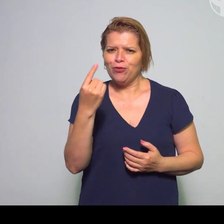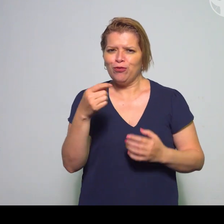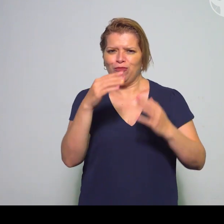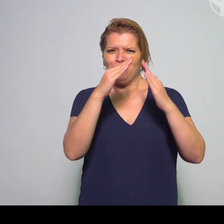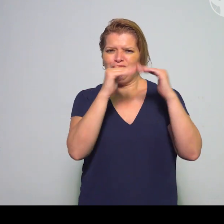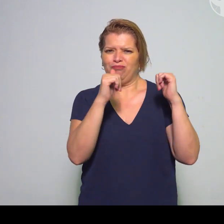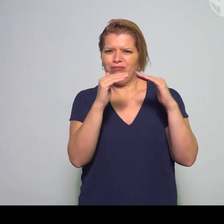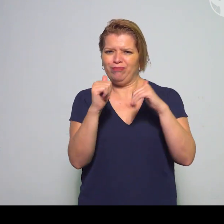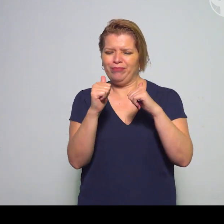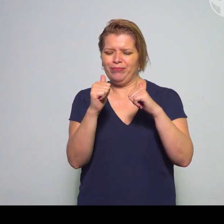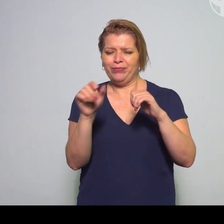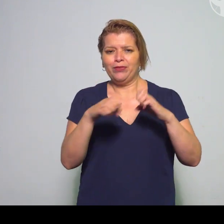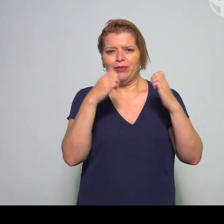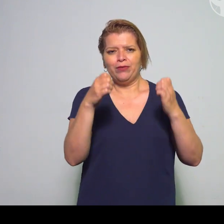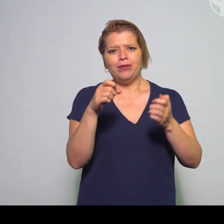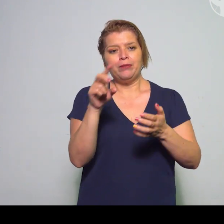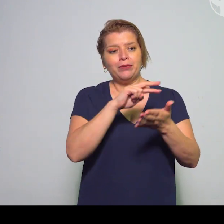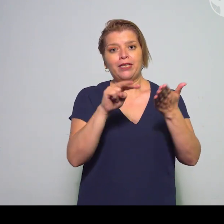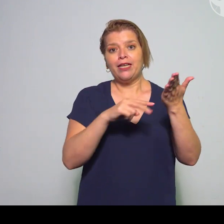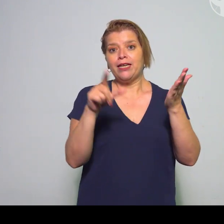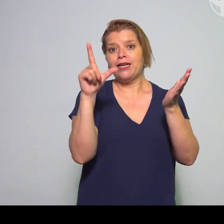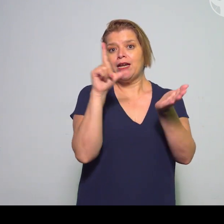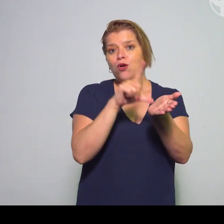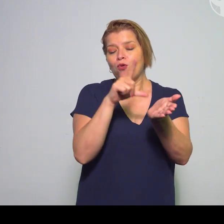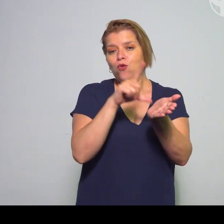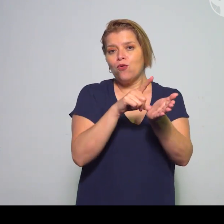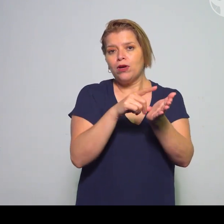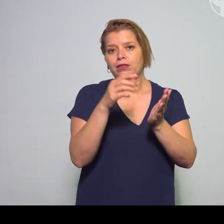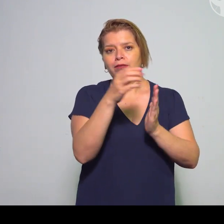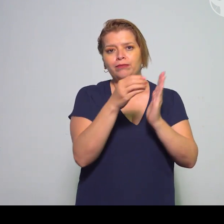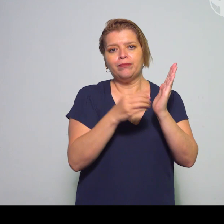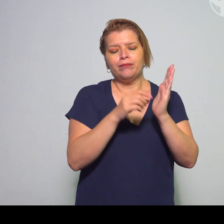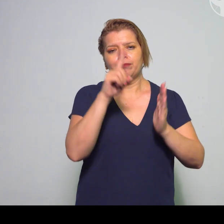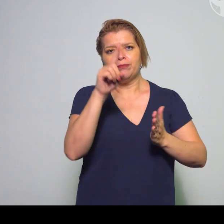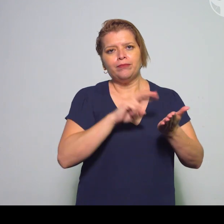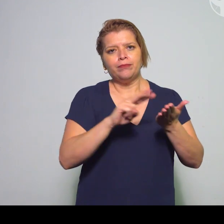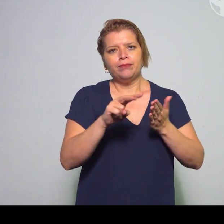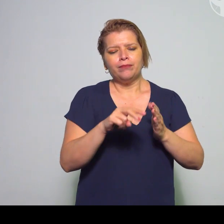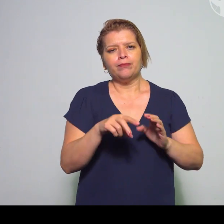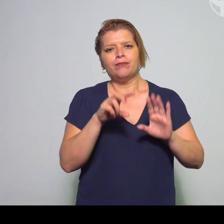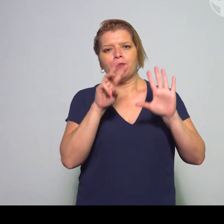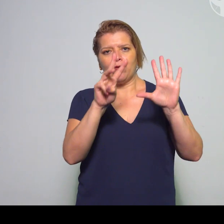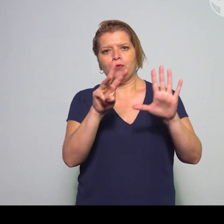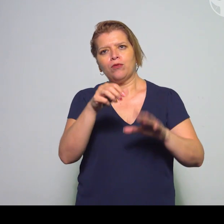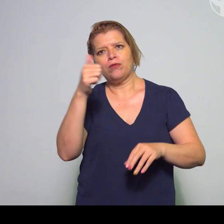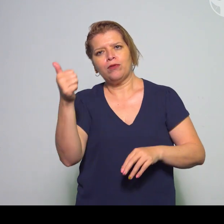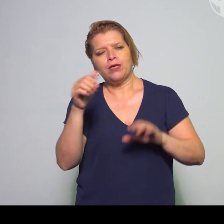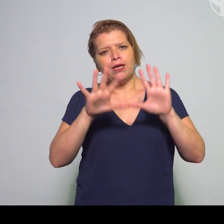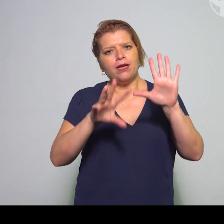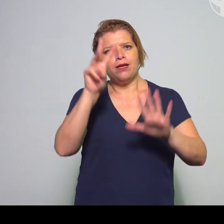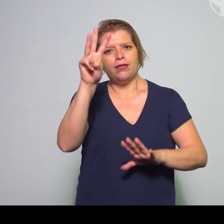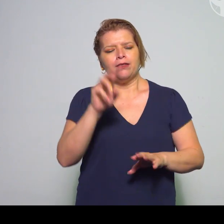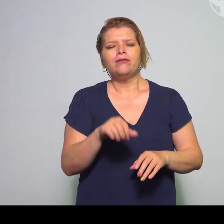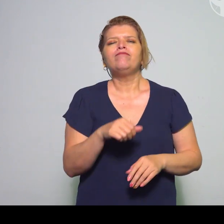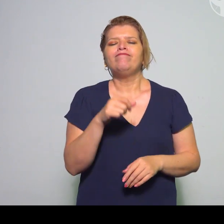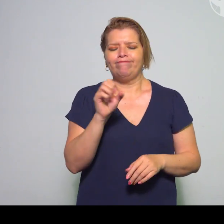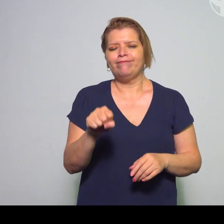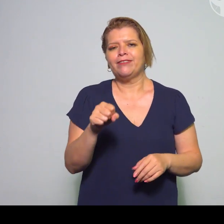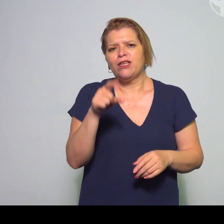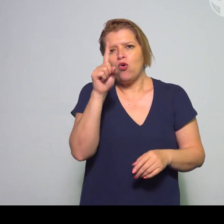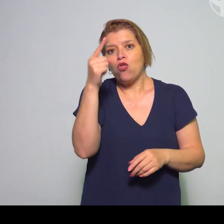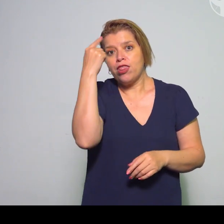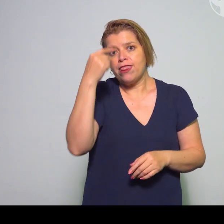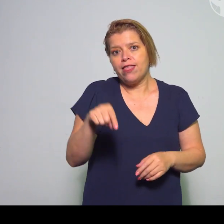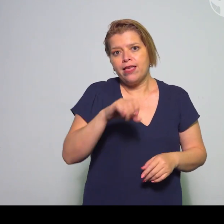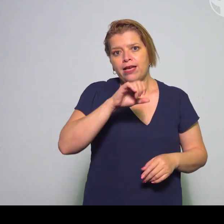leyendo la escritura en Lucas 1, esta vez versículo 8 al 13 y el 17. Y dice, un día en que